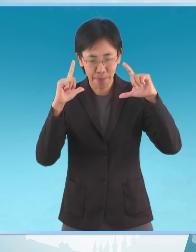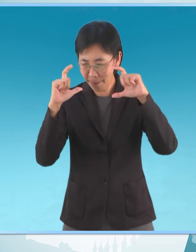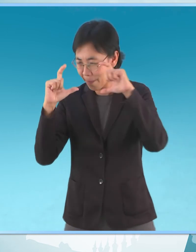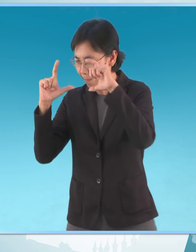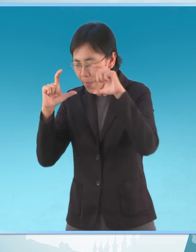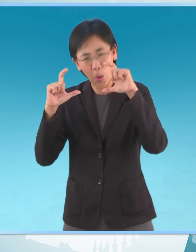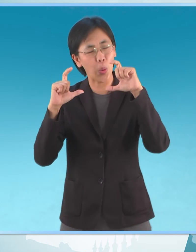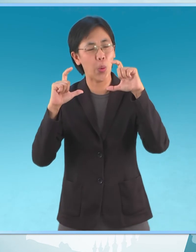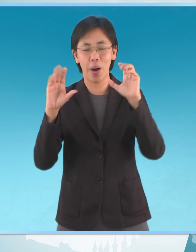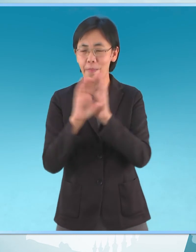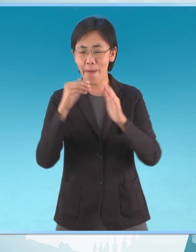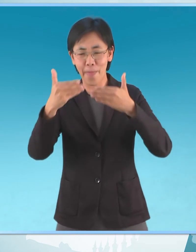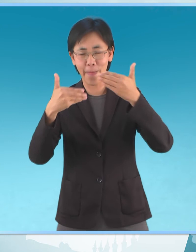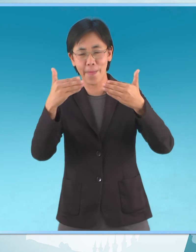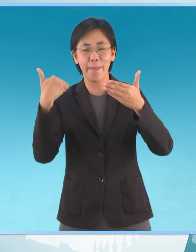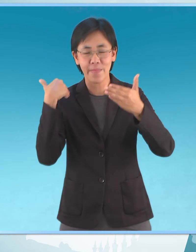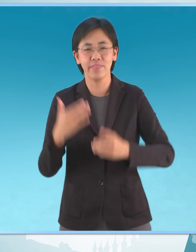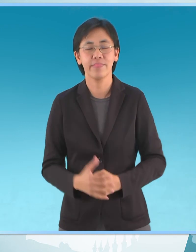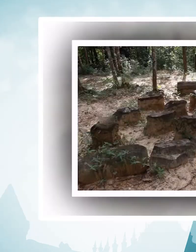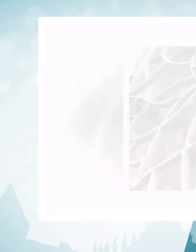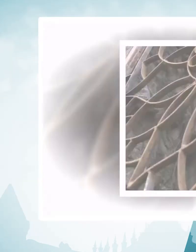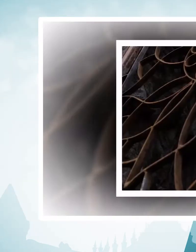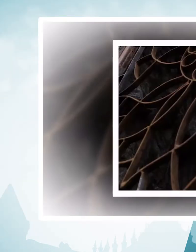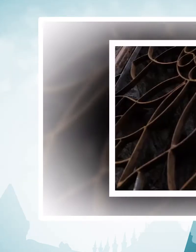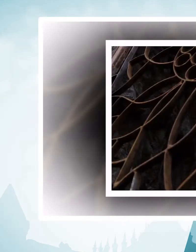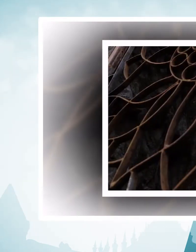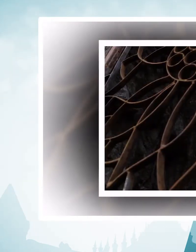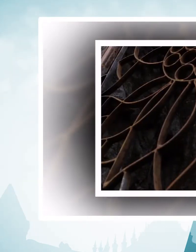แล้วแต่โชคดีที่เก็บภาพสวยๆไว้เพียบเลย